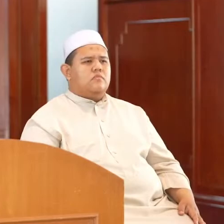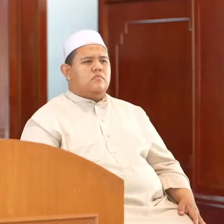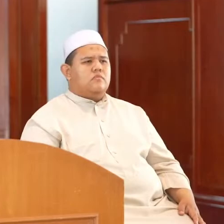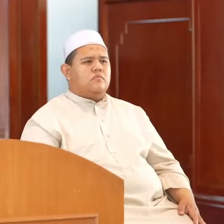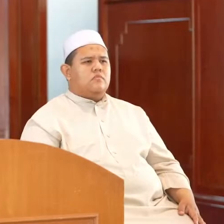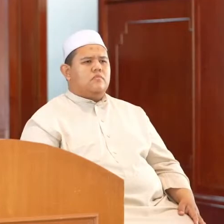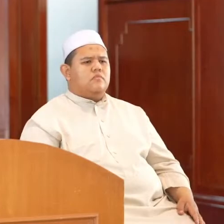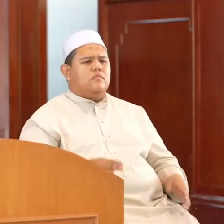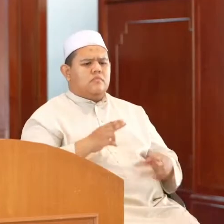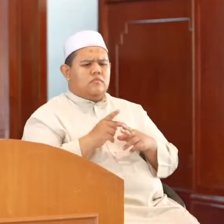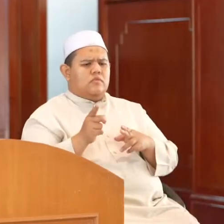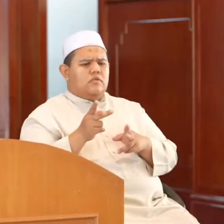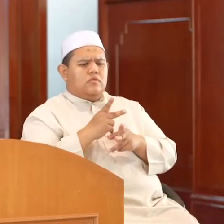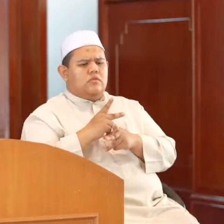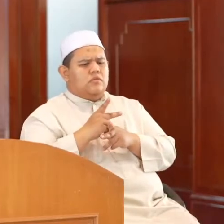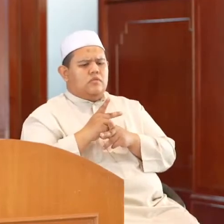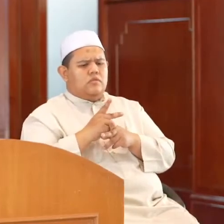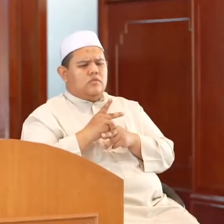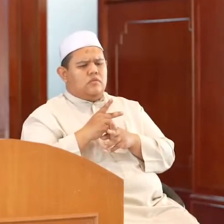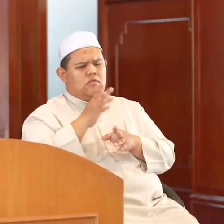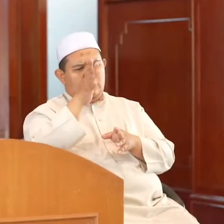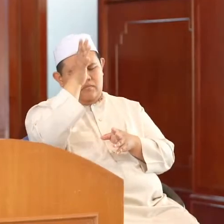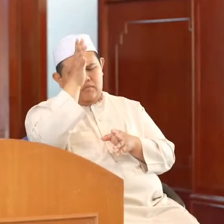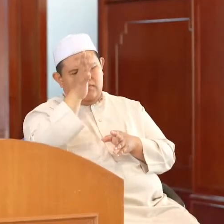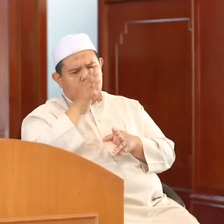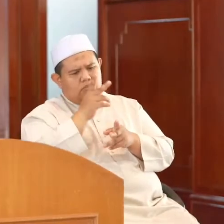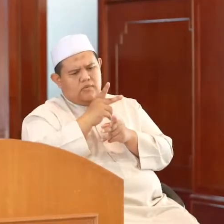Dawson ni dia jaga oleh ibu bapa dia baik